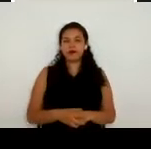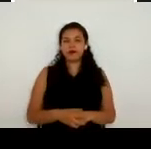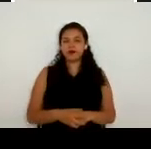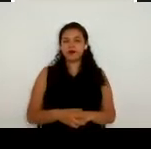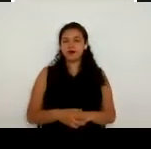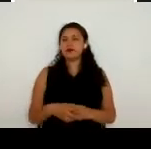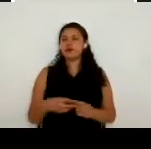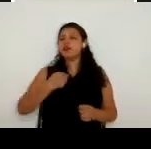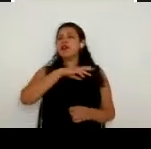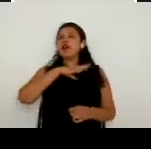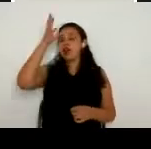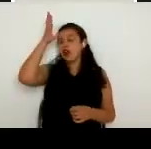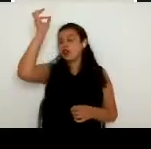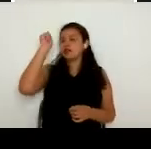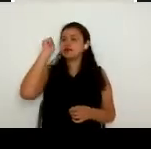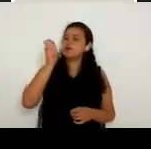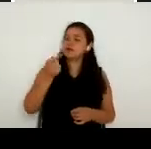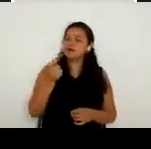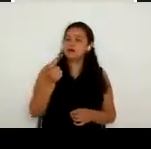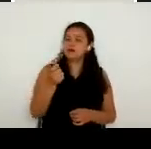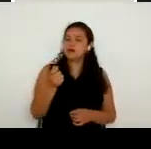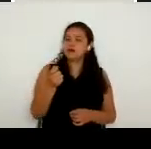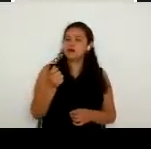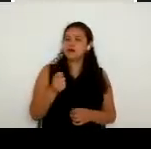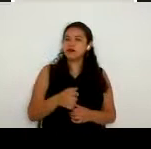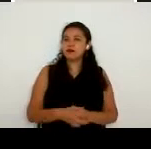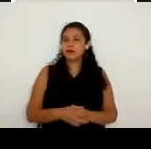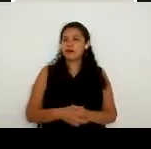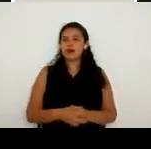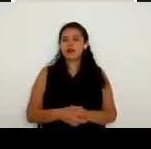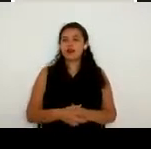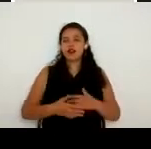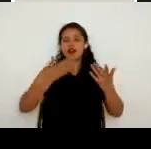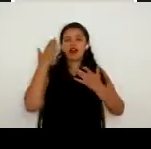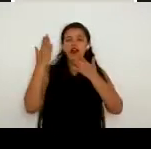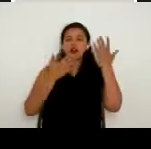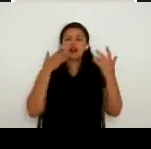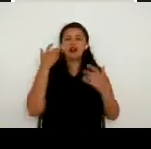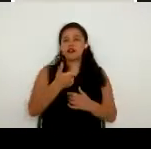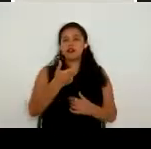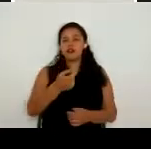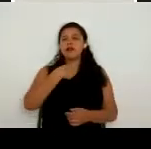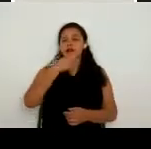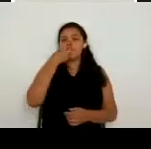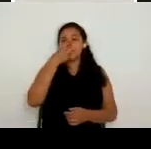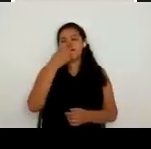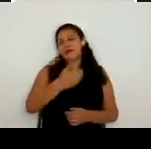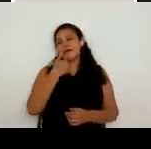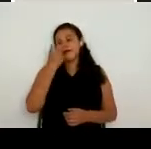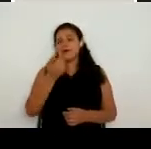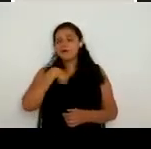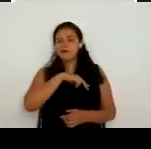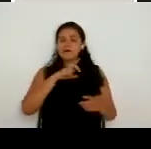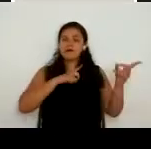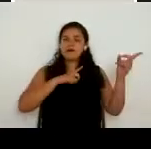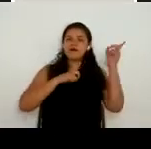conceptualizar lo que es el el estudio socioeconómico quiero decirles que bueno nuestra inquietud surge